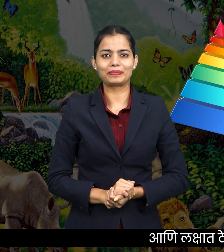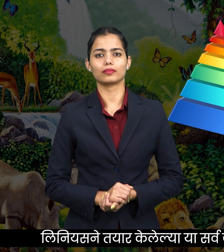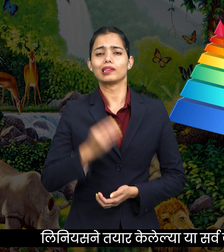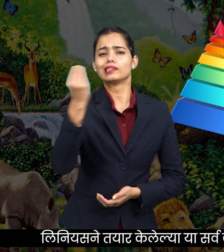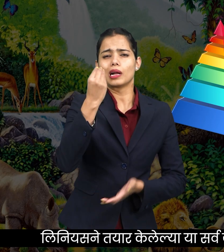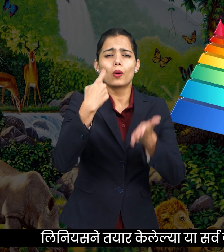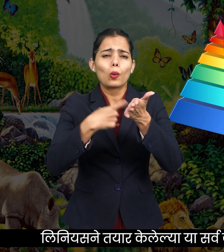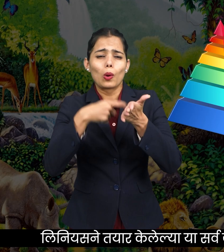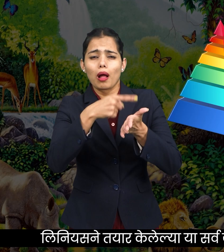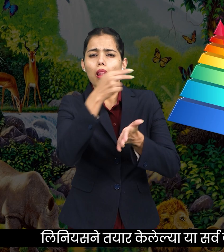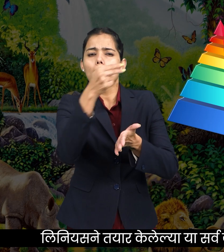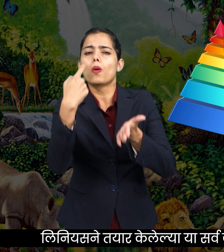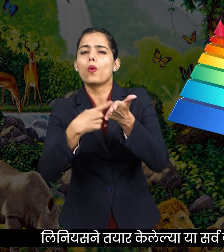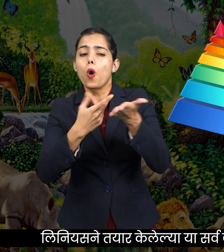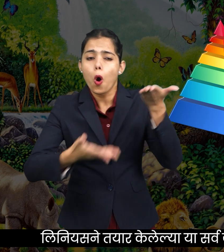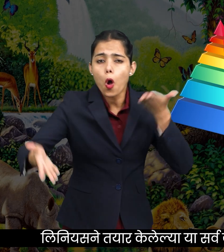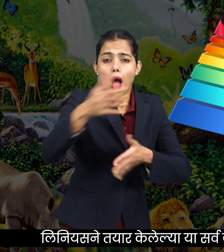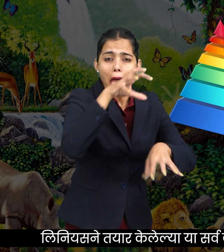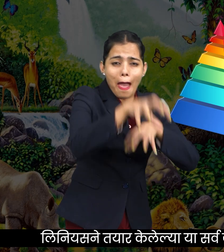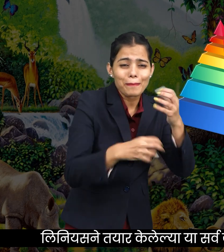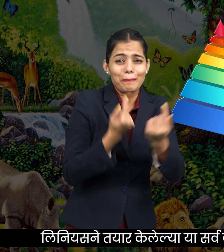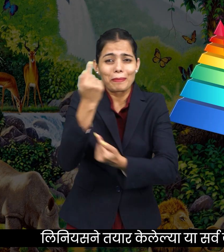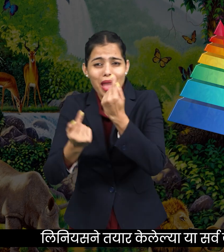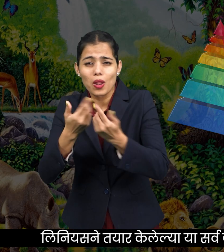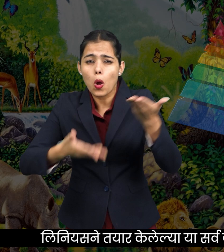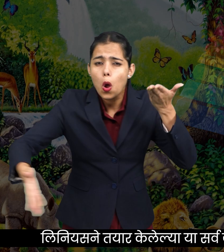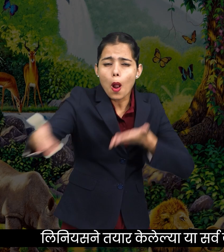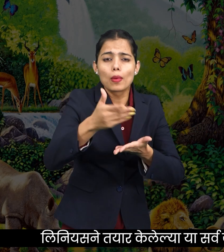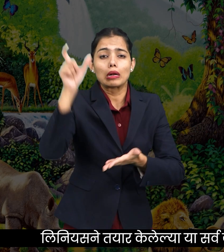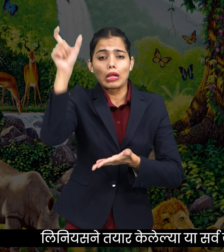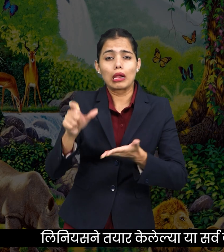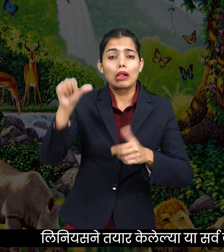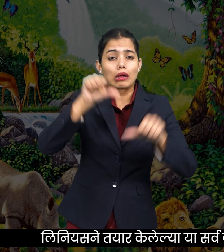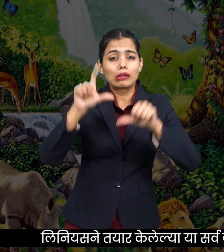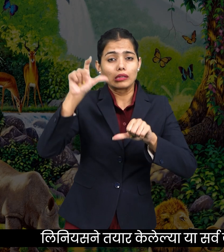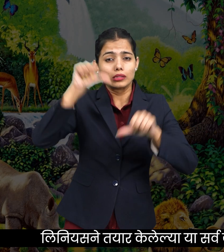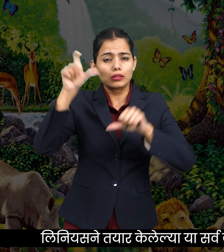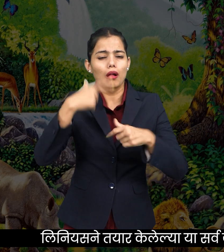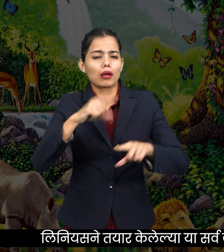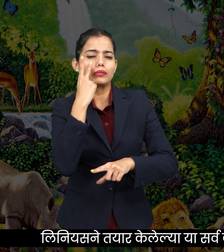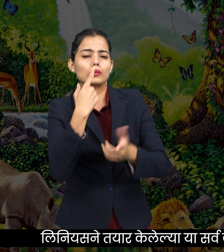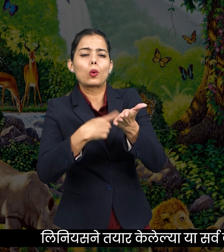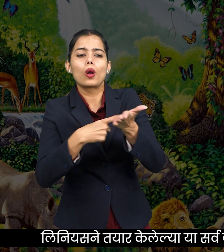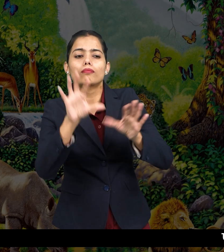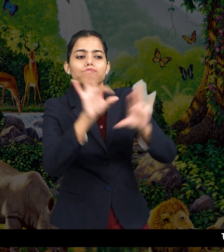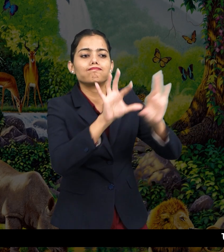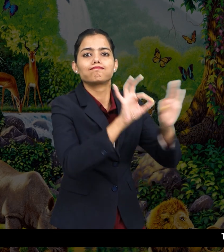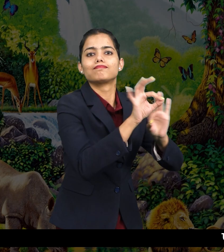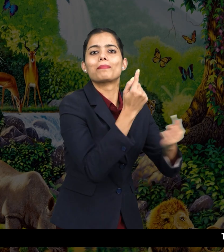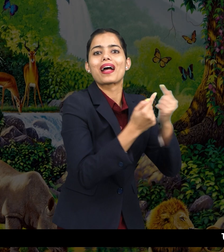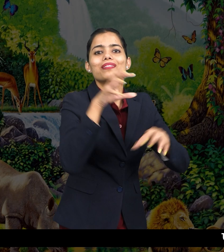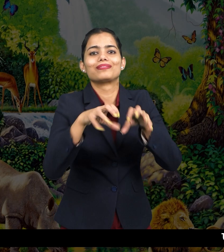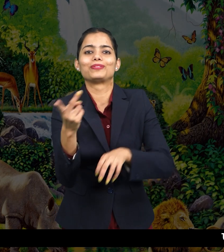झाली. लिनियसने तयार केलेल्या सर्व जीवांना नाव देण्यासाठी काही अटी आहेत.